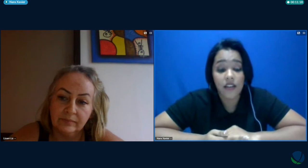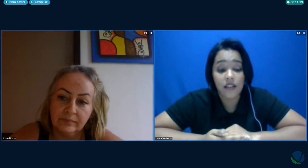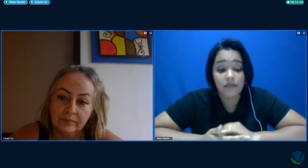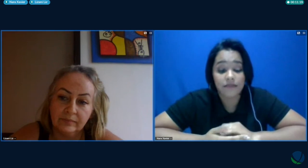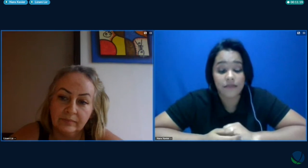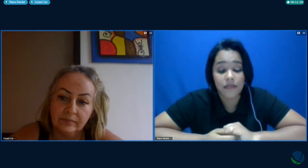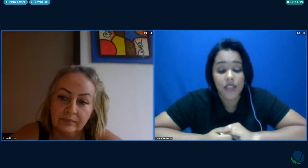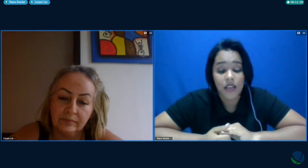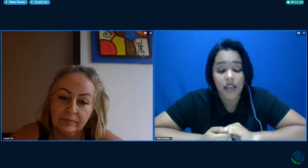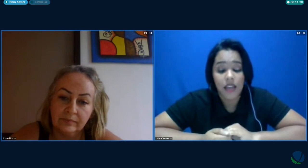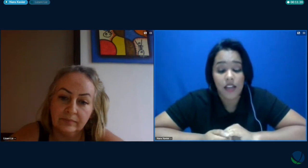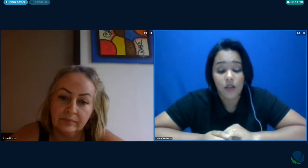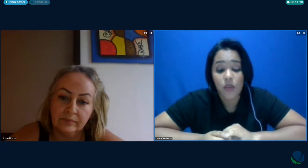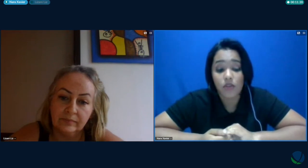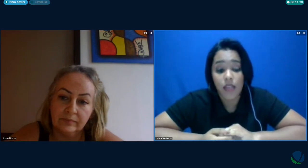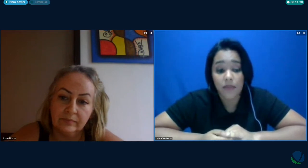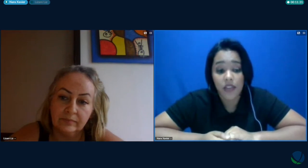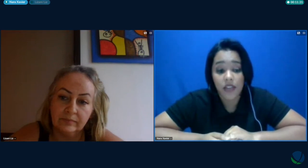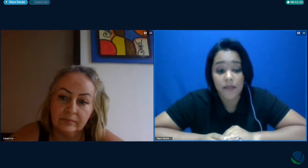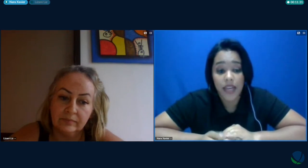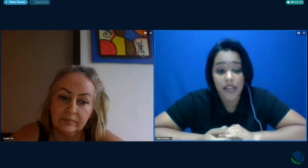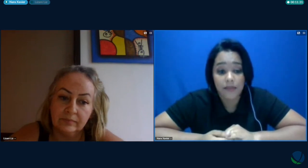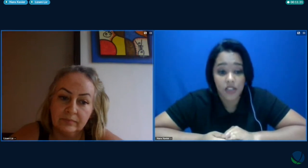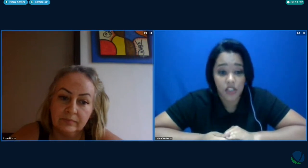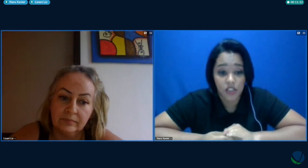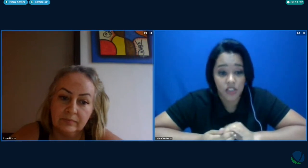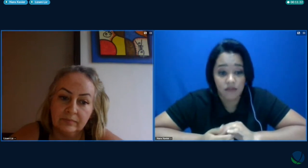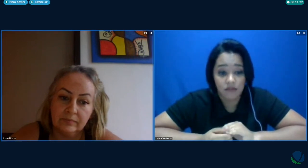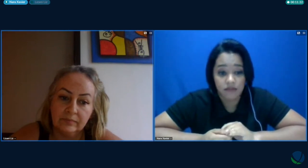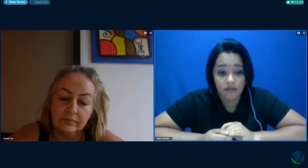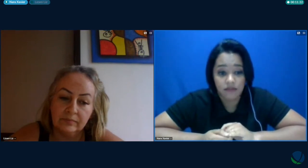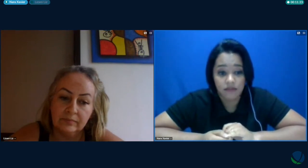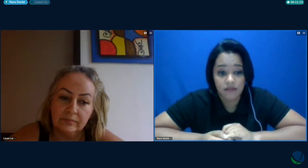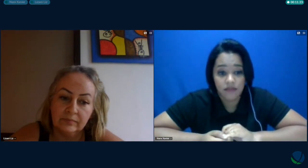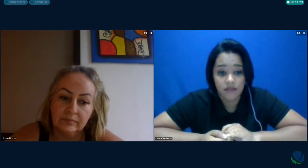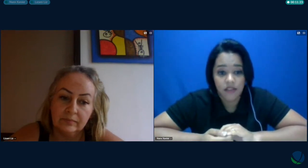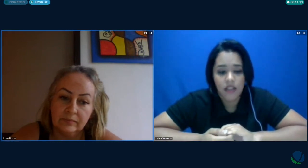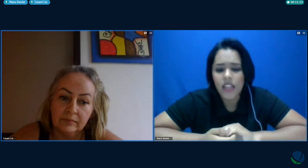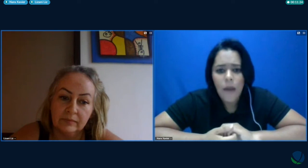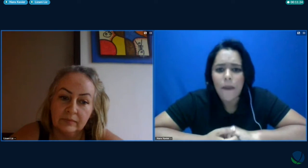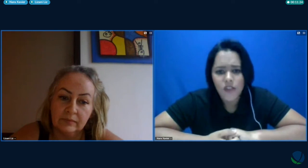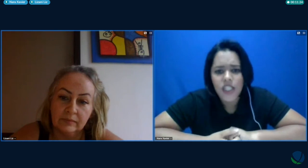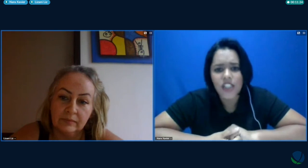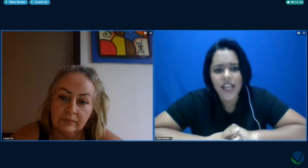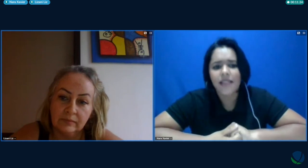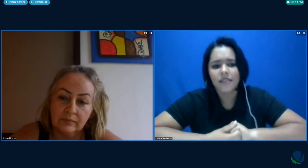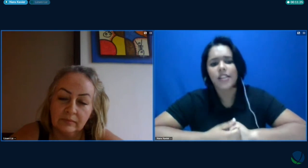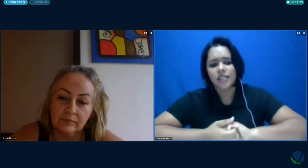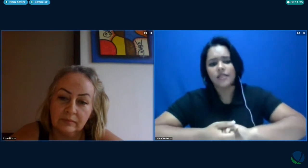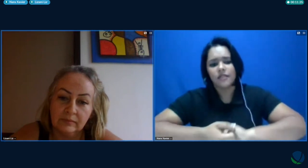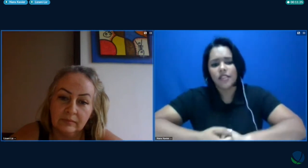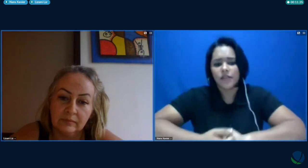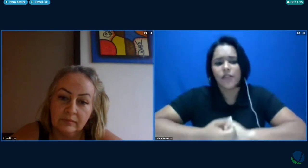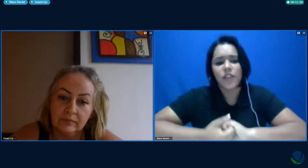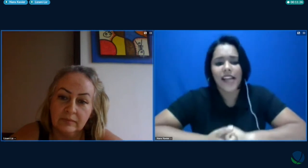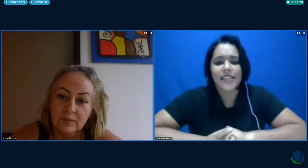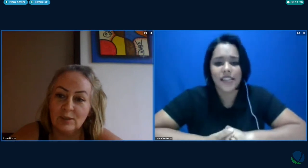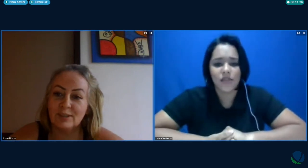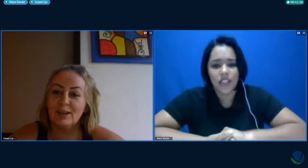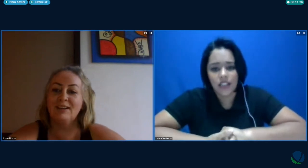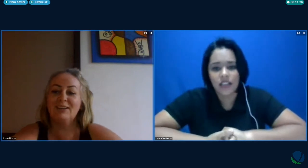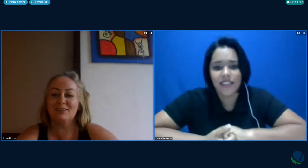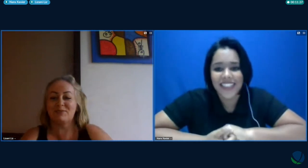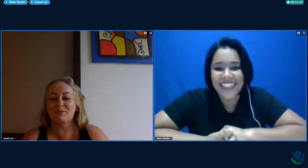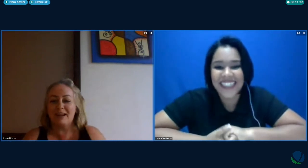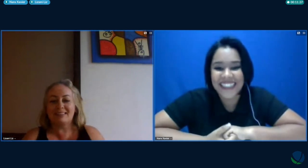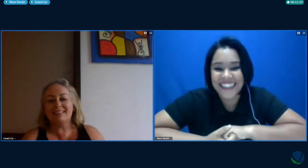E fica quanto tempo fica liberado para a gente? Não pode deixar. Nossa, estou focalizando